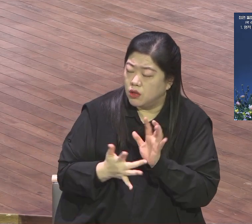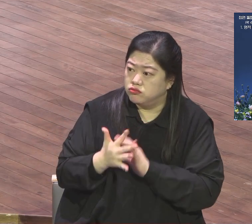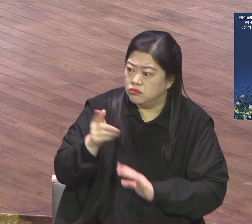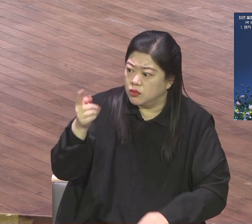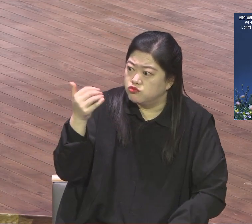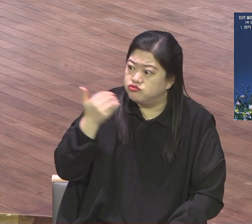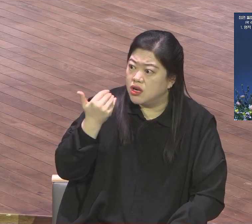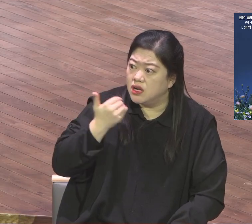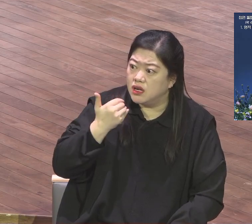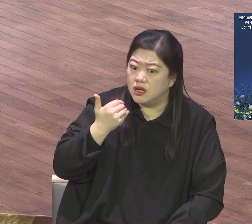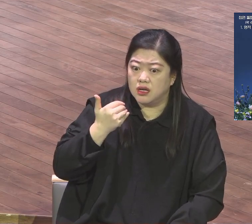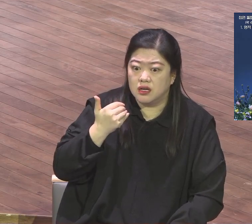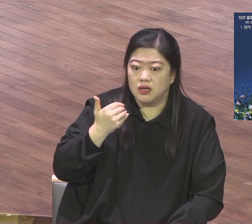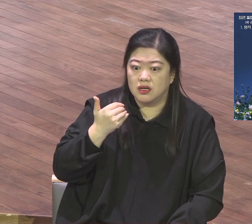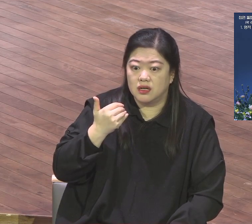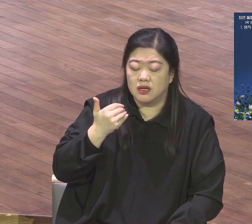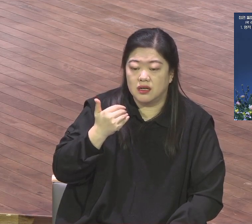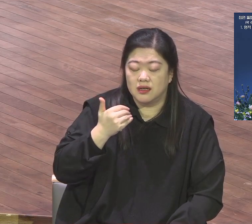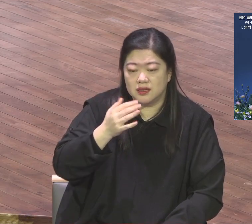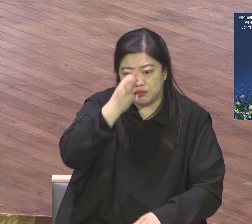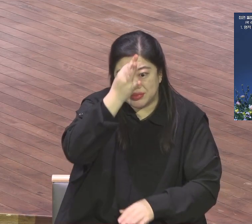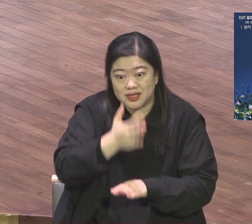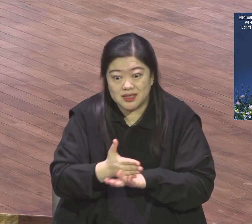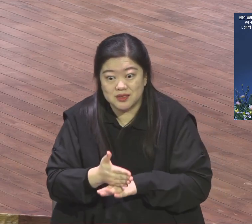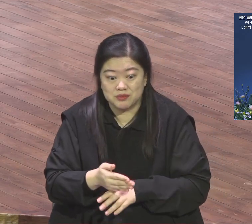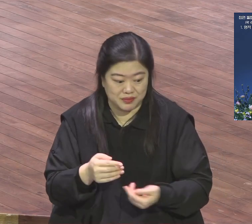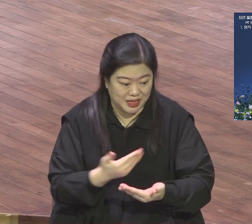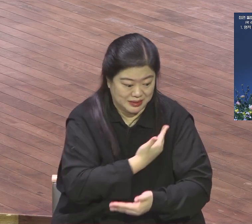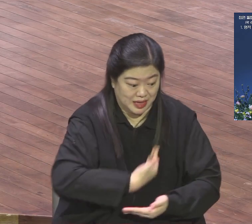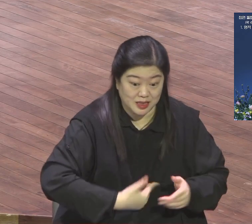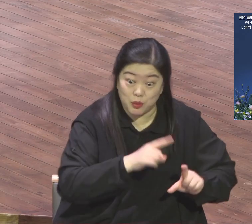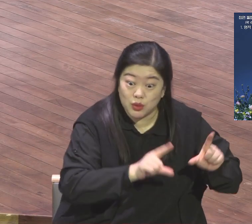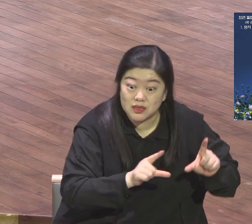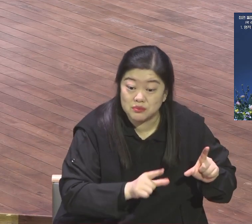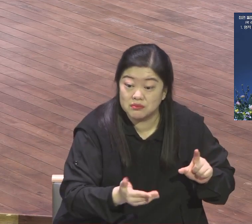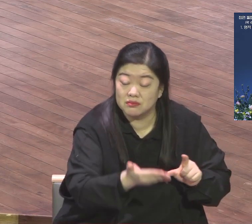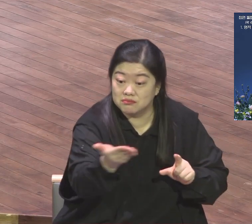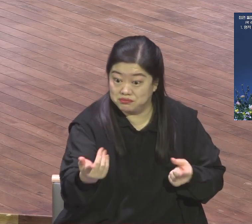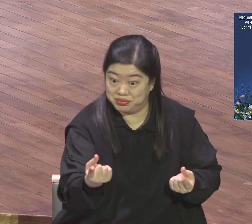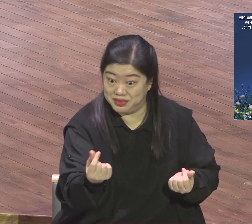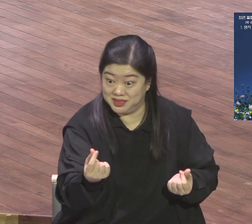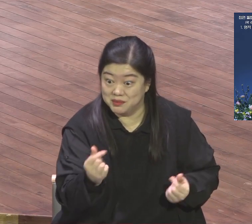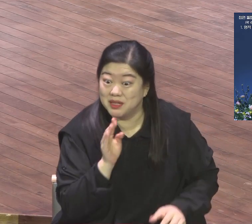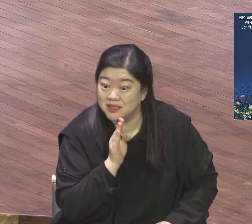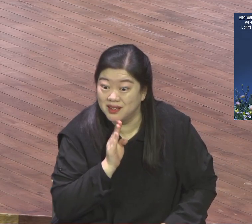우리의 모습 아닙니까? 교회를 다니면서 입으로는